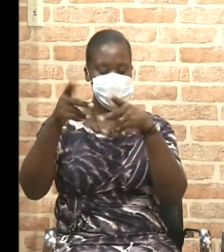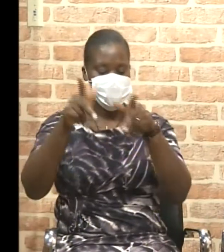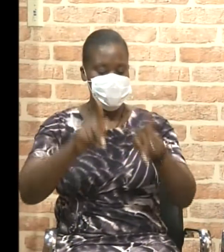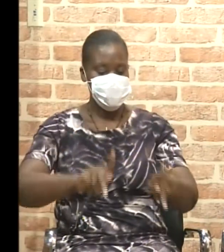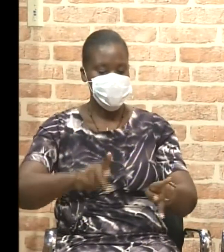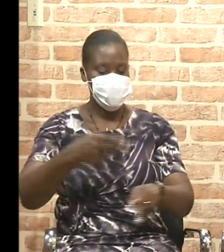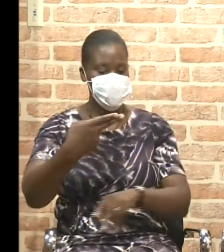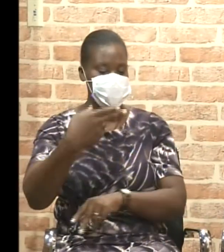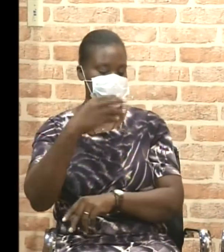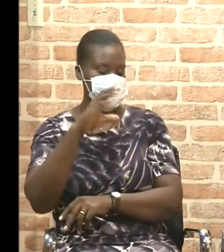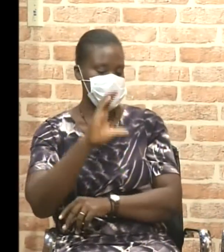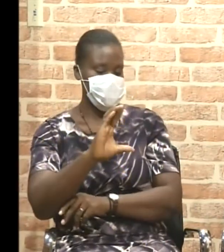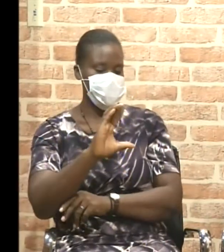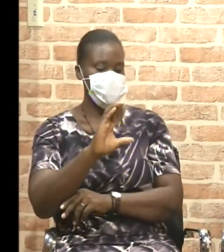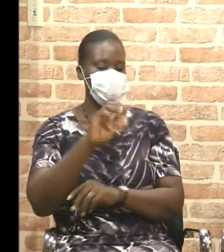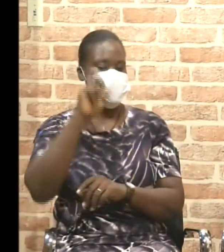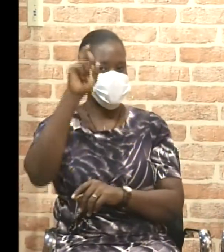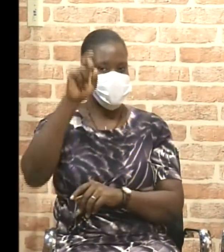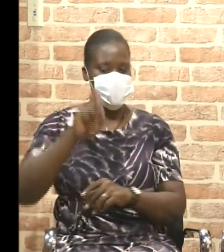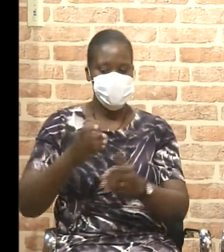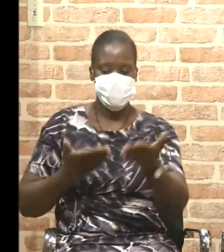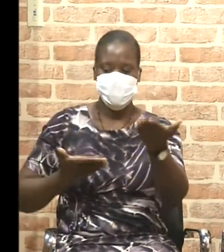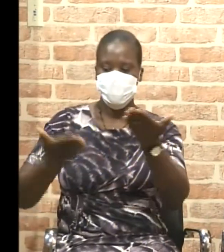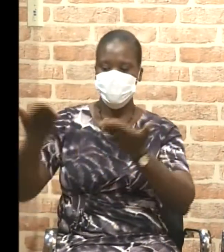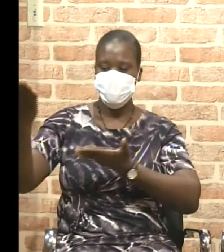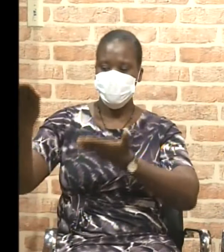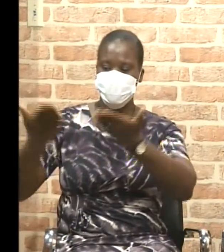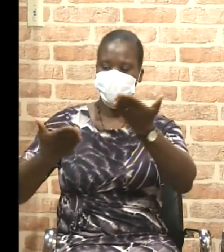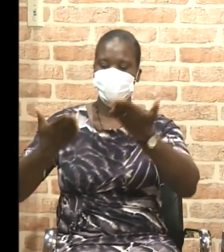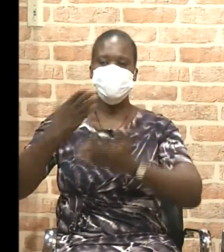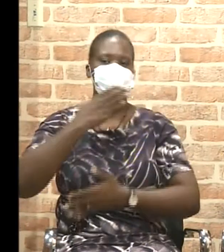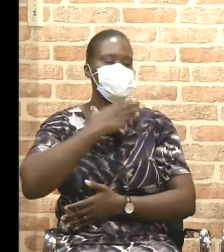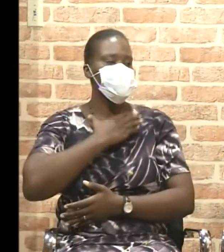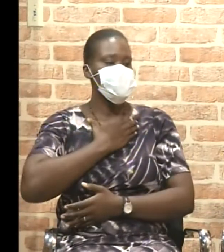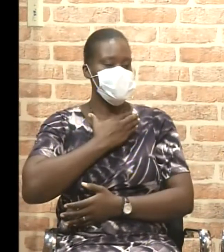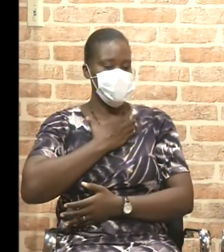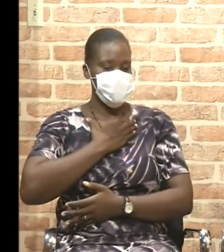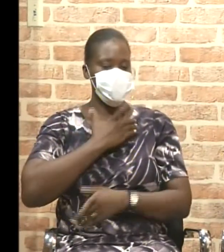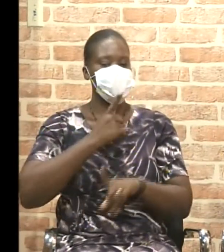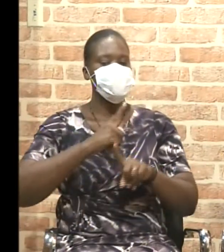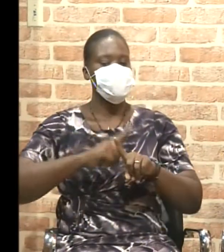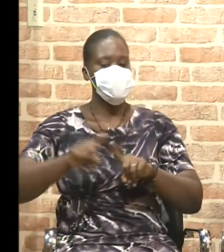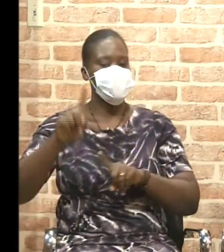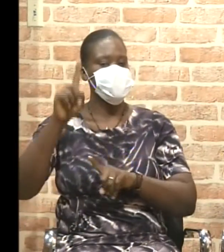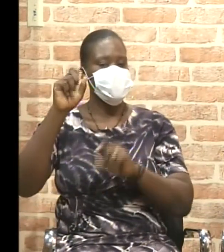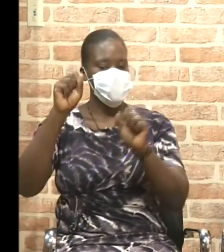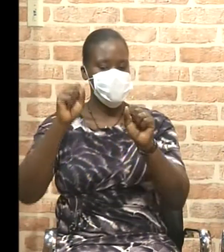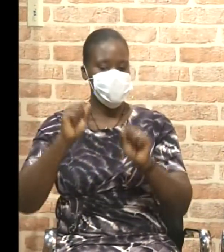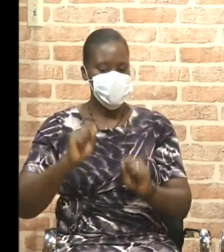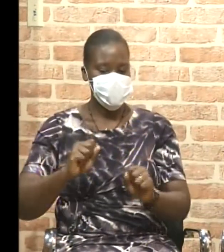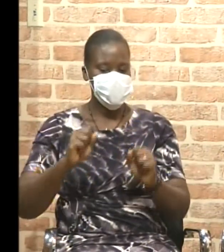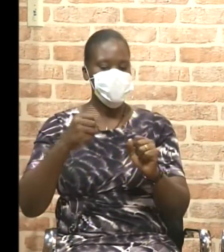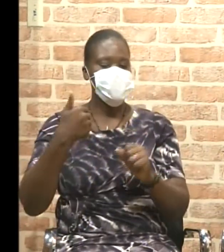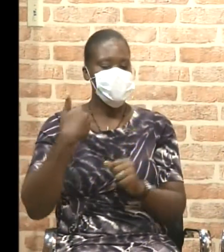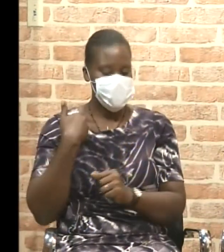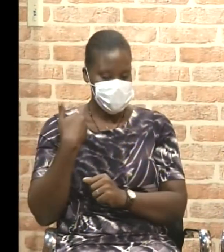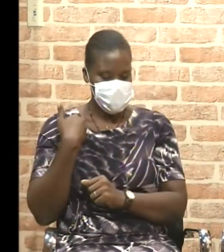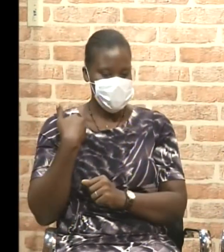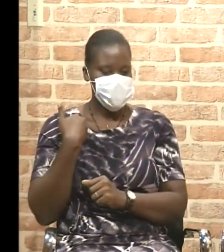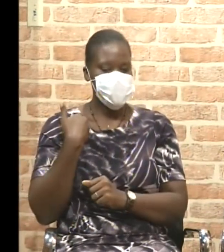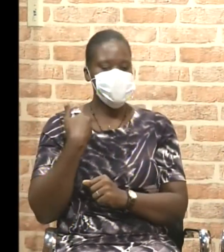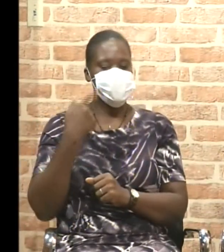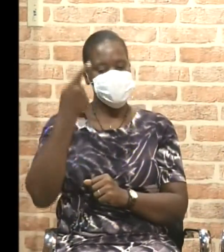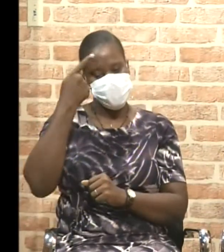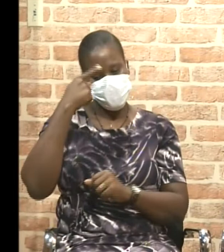en temps qui ont même besoin de services juridiques même si c'est pas nous capable offrir au lit mais au moins capable gagner une orientation surtout pour des associations